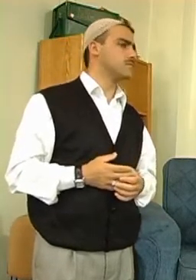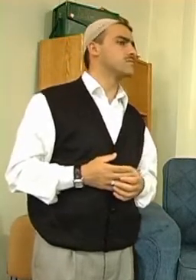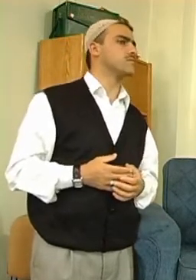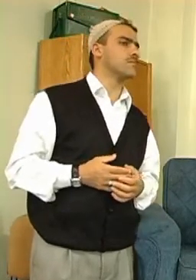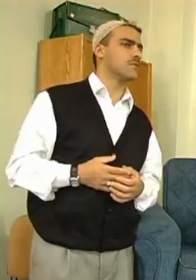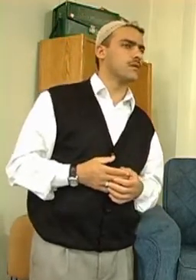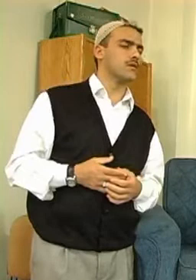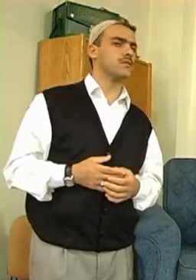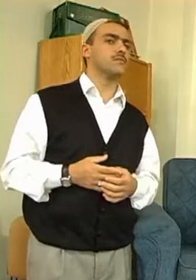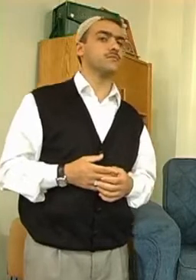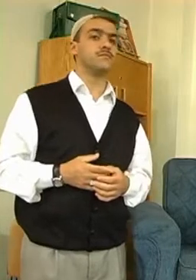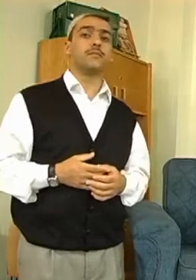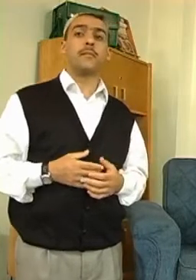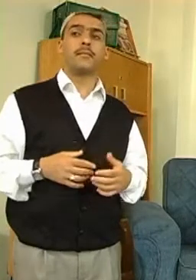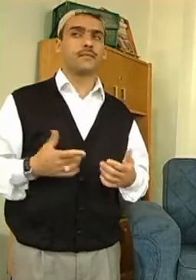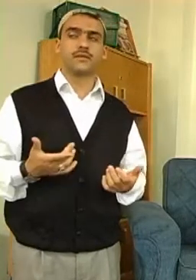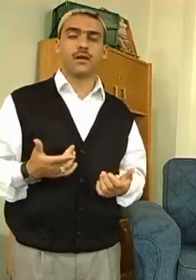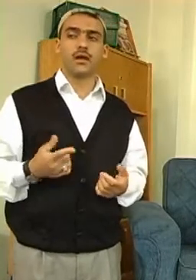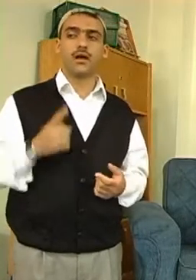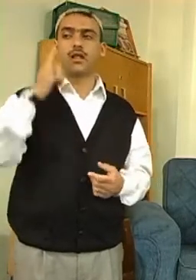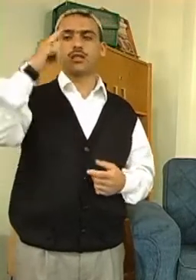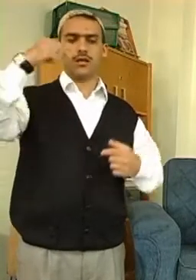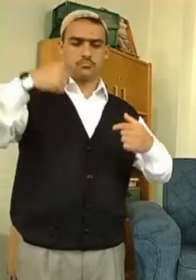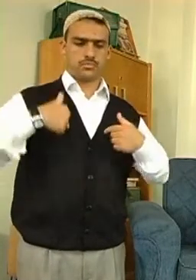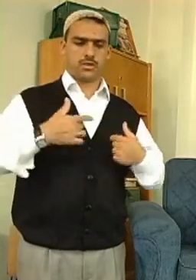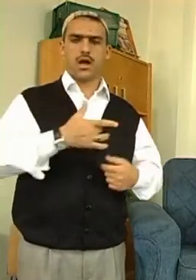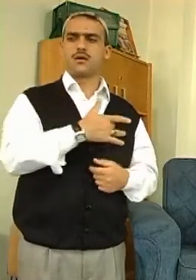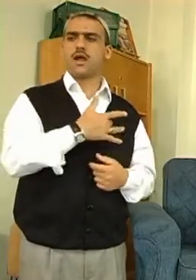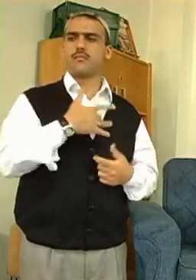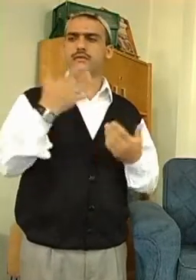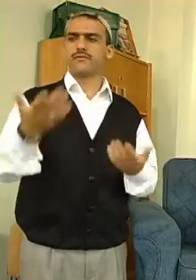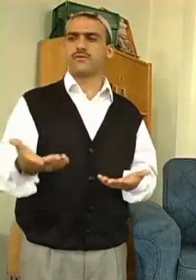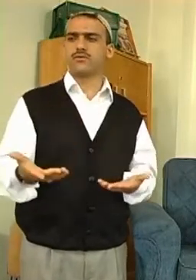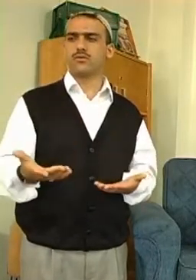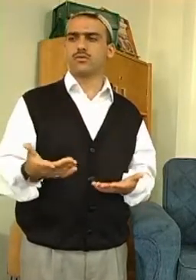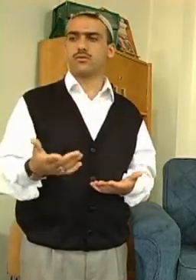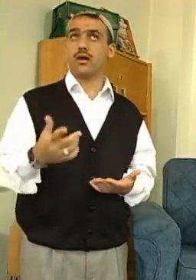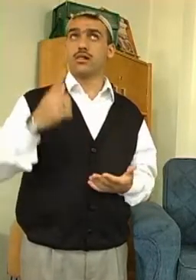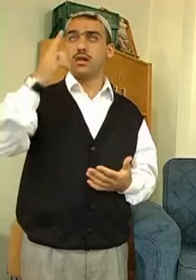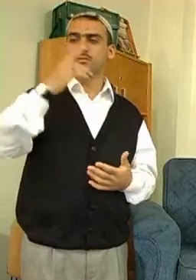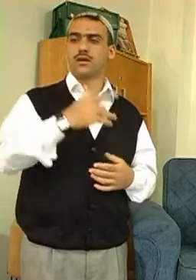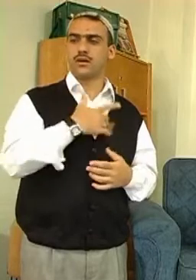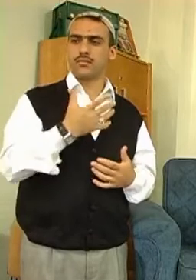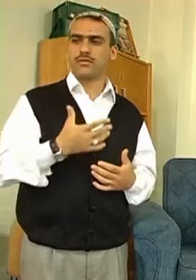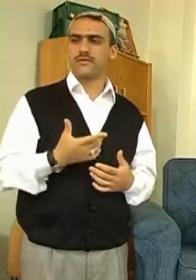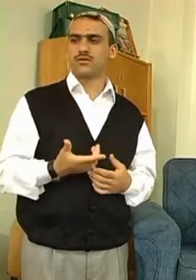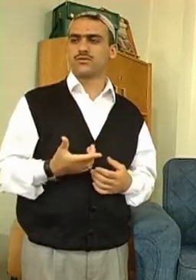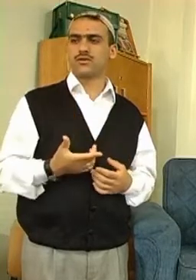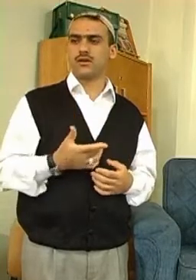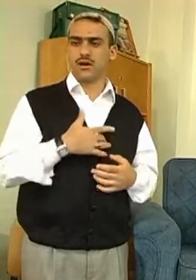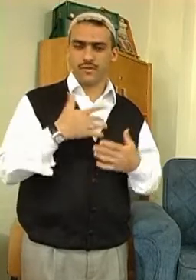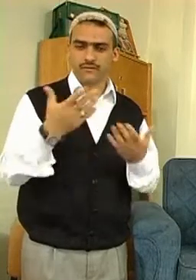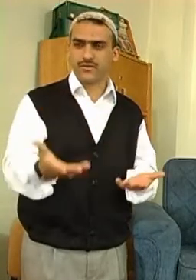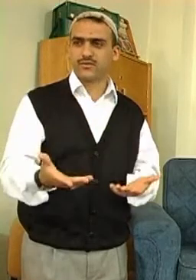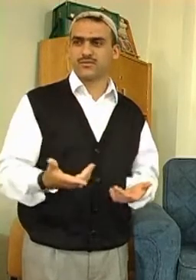mazharım. Bir de bu. Cenab-ı Hak bana merhamet ediyor. Onun misafiriyim. O beni besliyor, büyütüyor anlamında. Ya. Ne